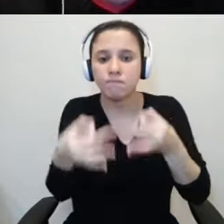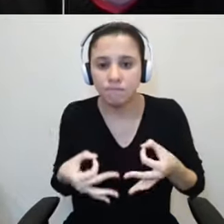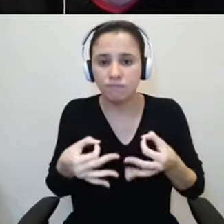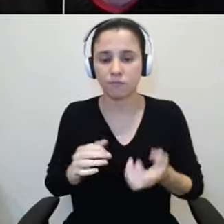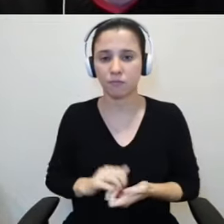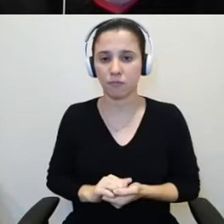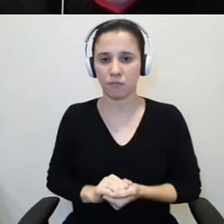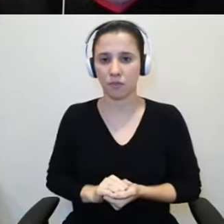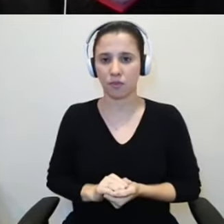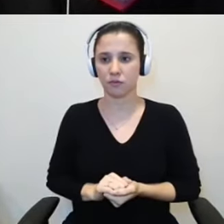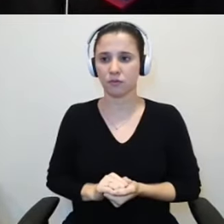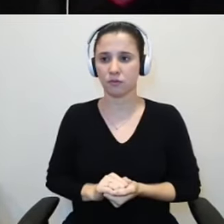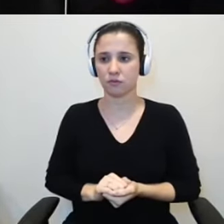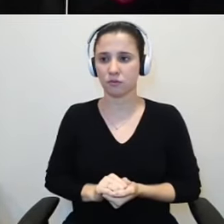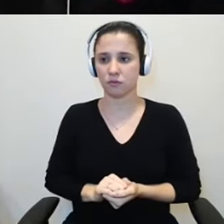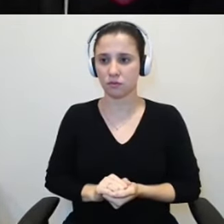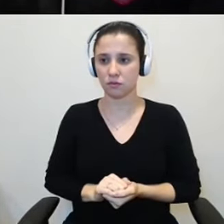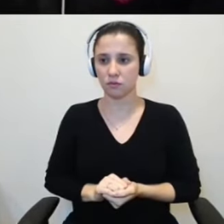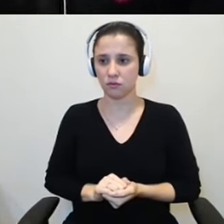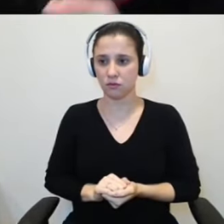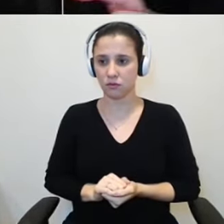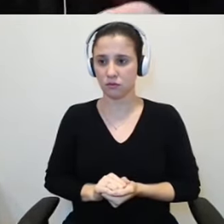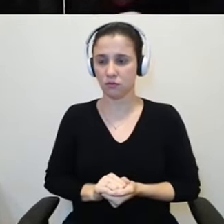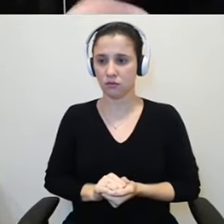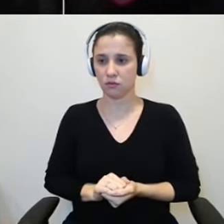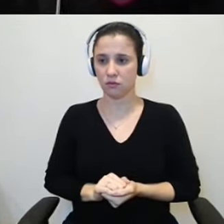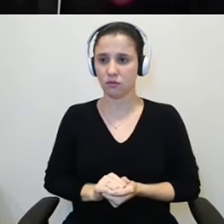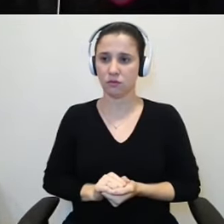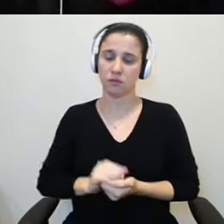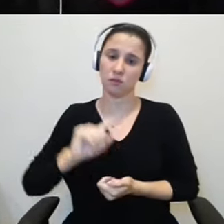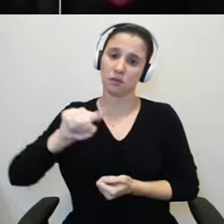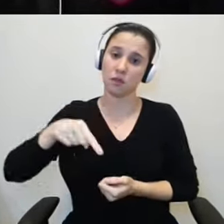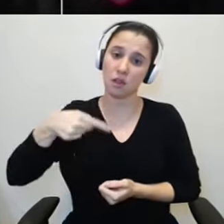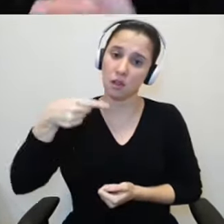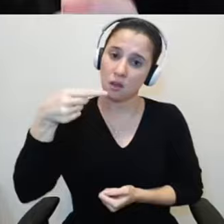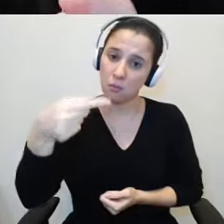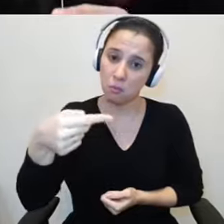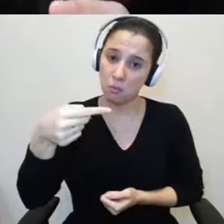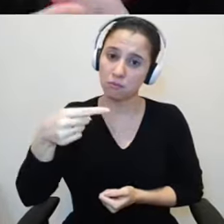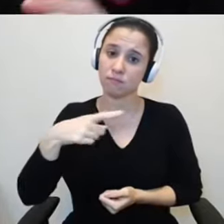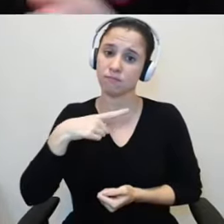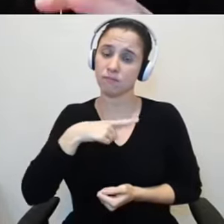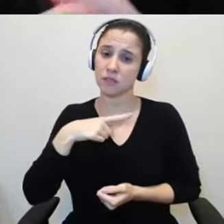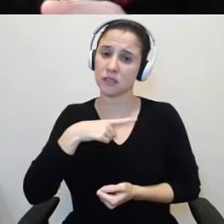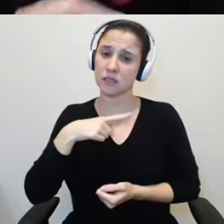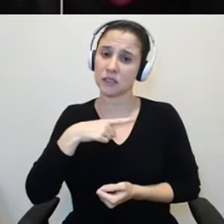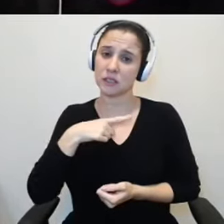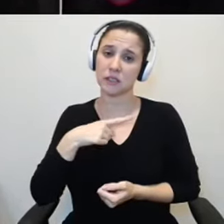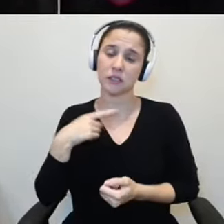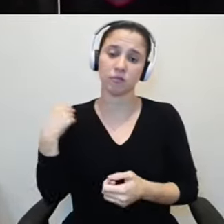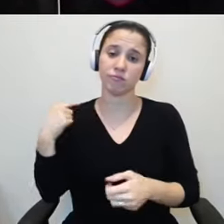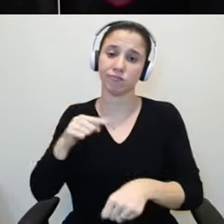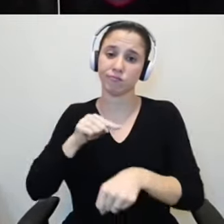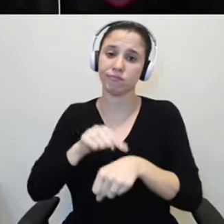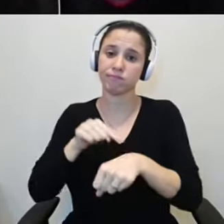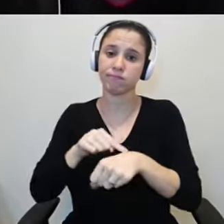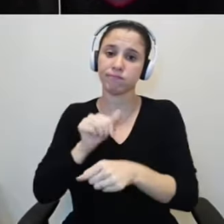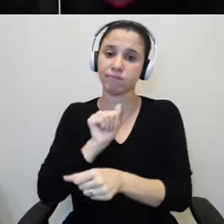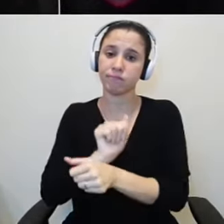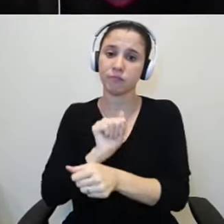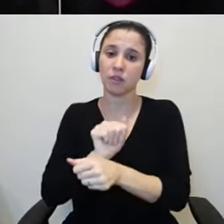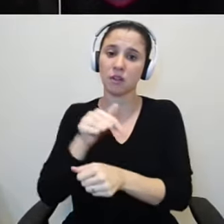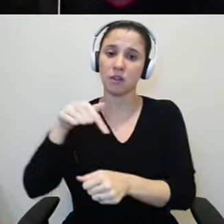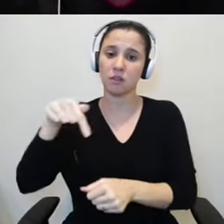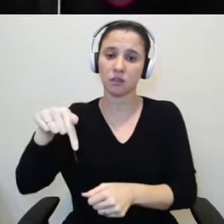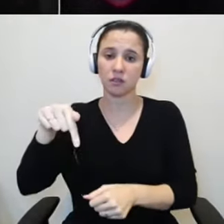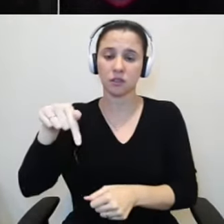desses planos e tudo mais que eu falei agora há pouco, nós teremos esses 7 dias. E qual que é a previsão da nossa proposta de retorno